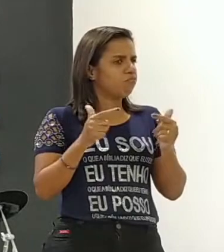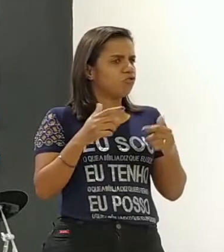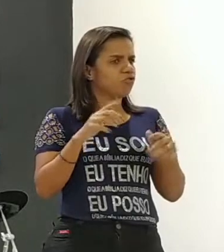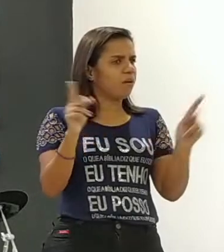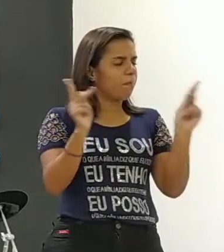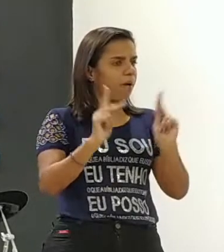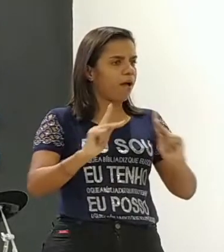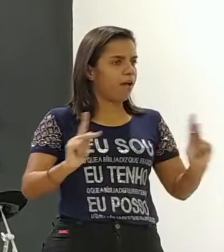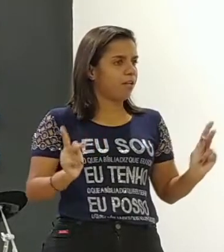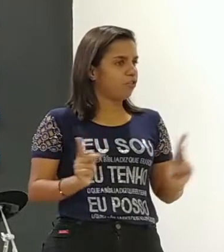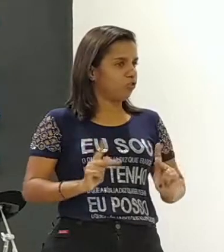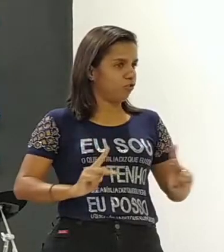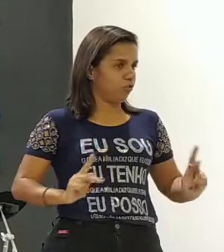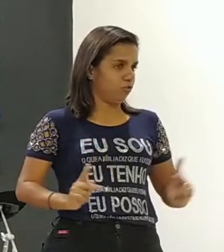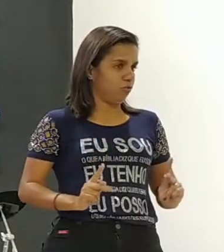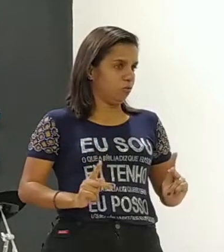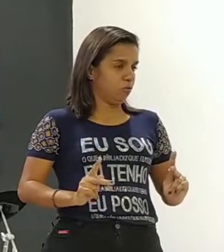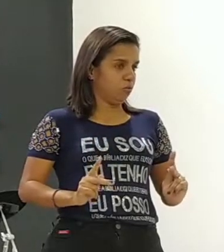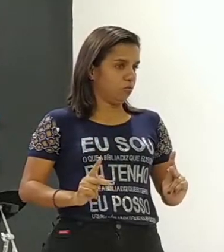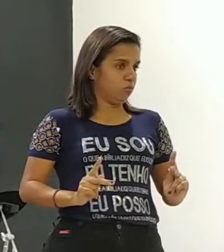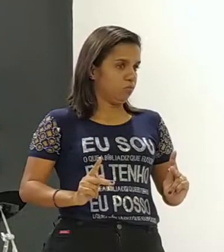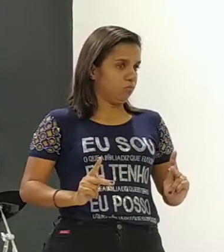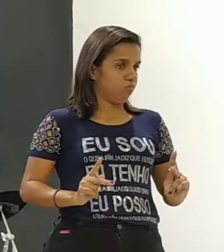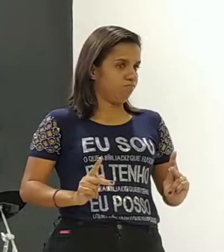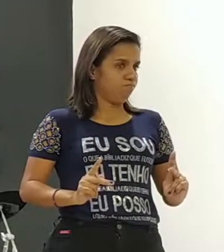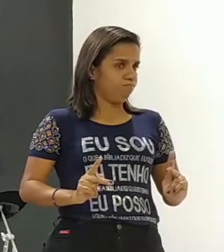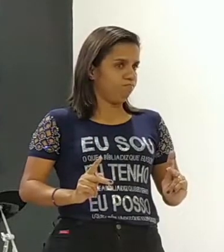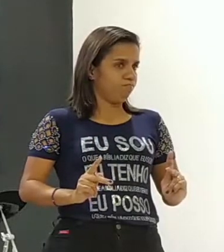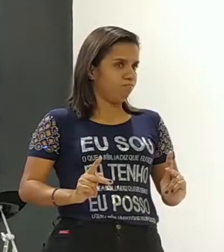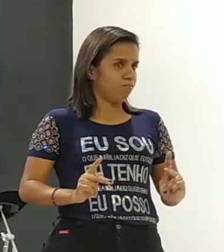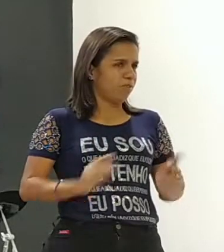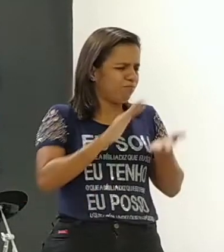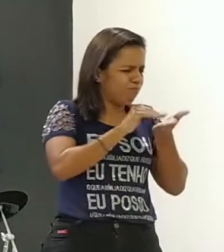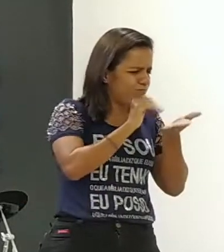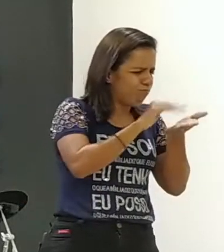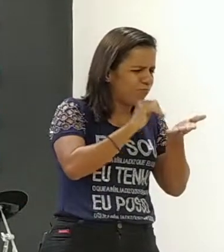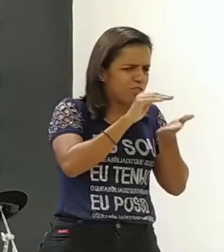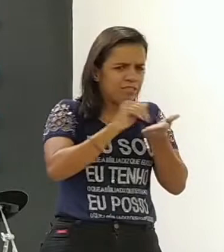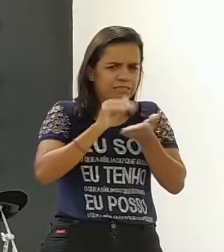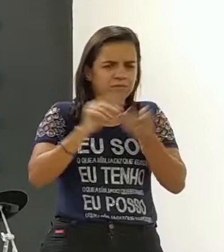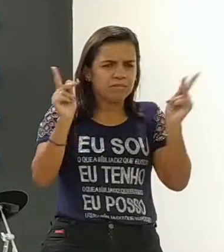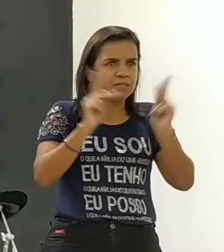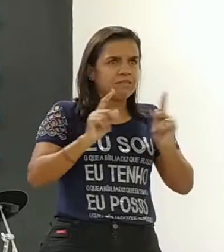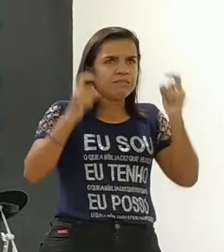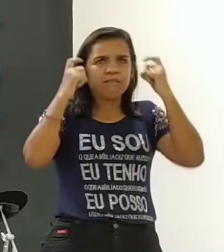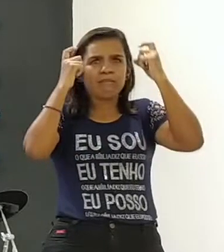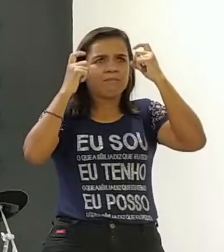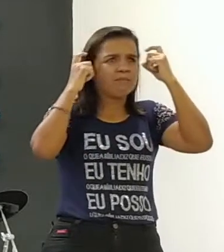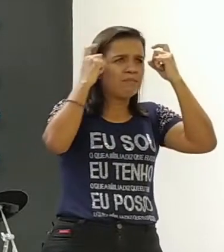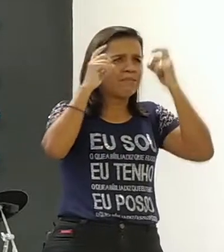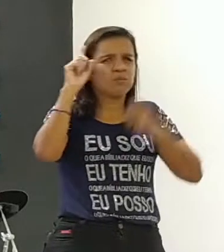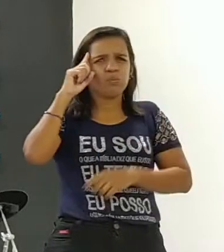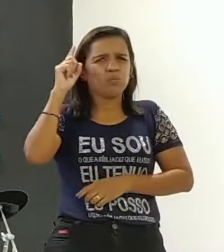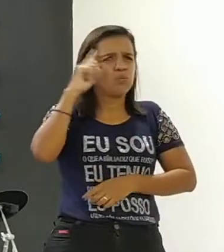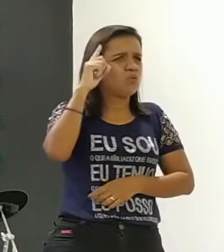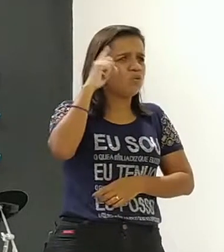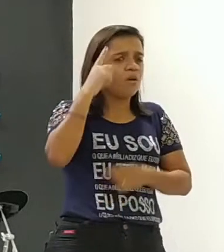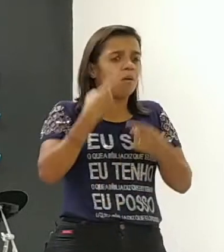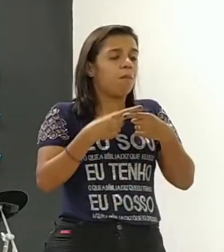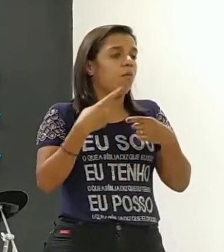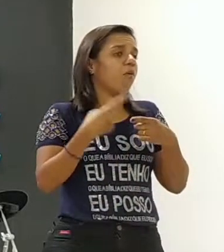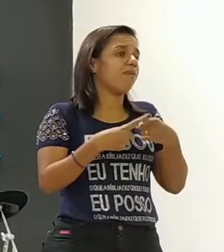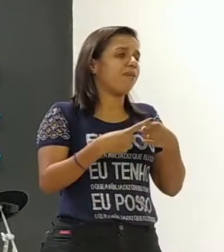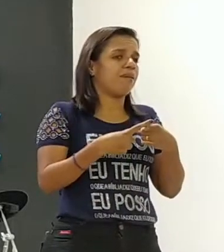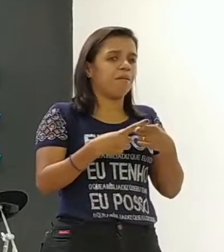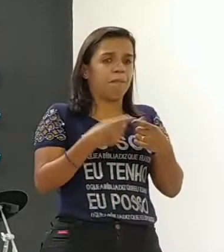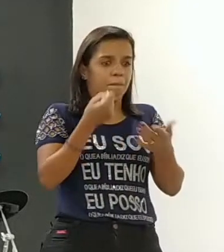Justamente pelo que eu deixo de ganhar. Aquilo estava tirando a minha paz. E eu estava me preocupando todos os dias com aquilo, porque